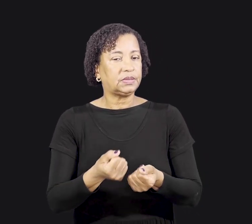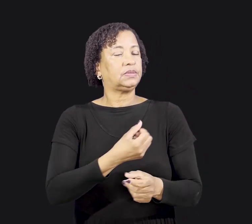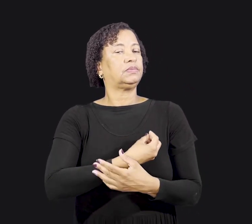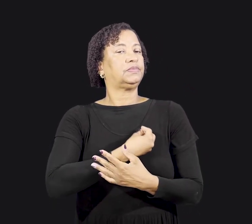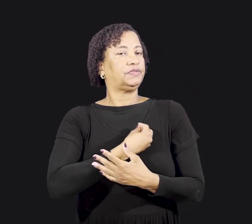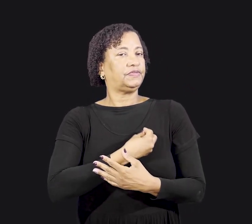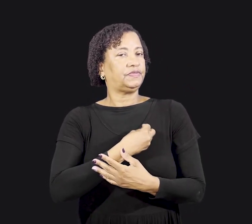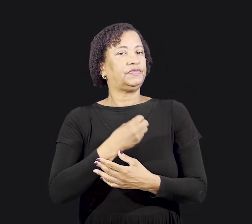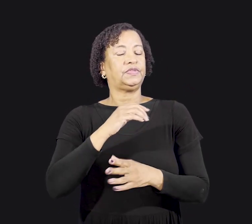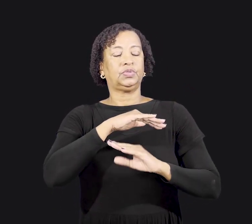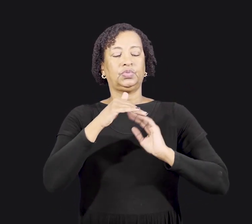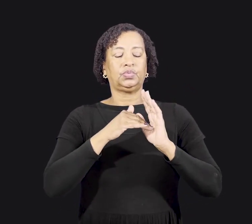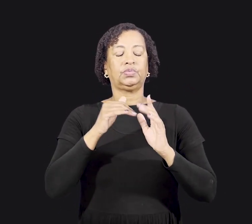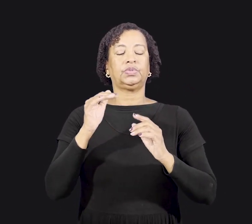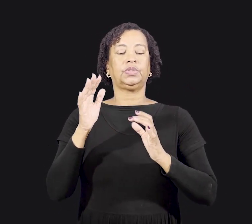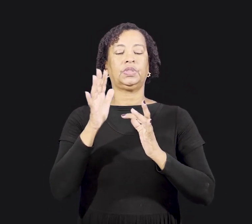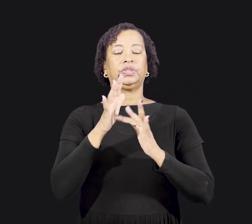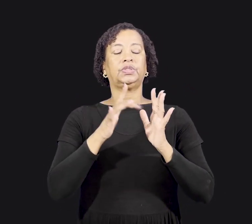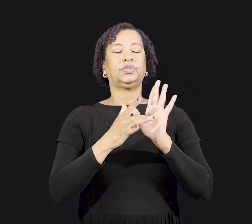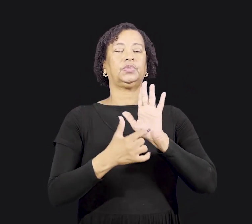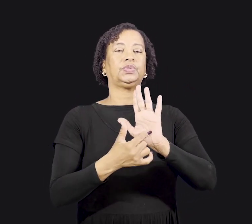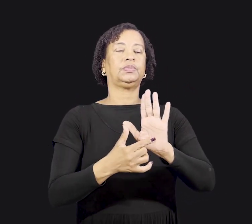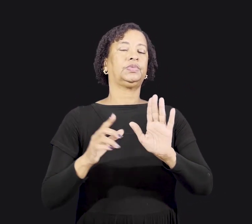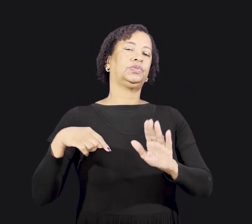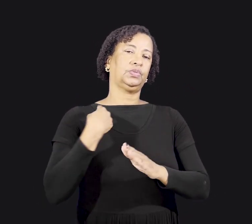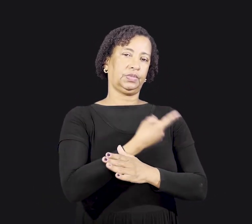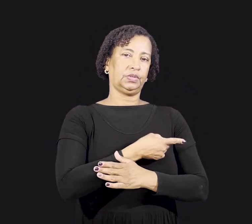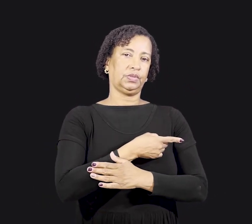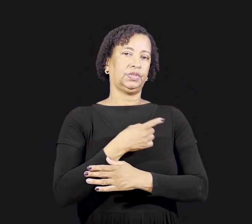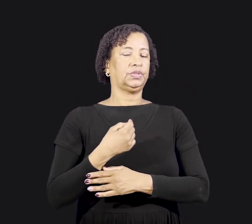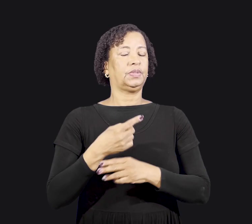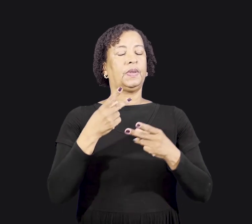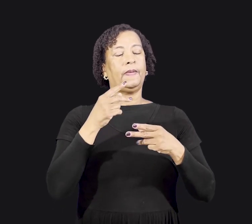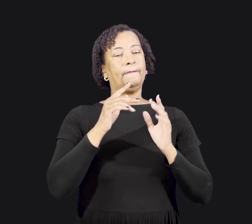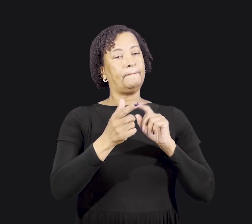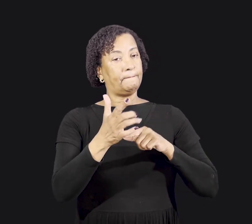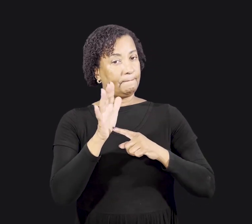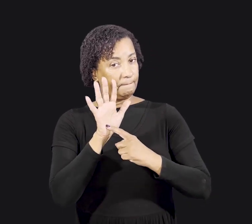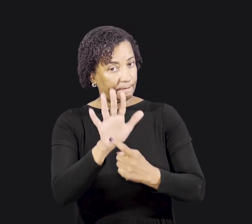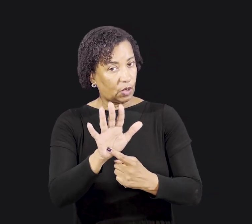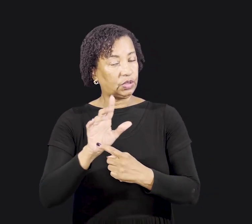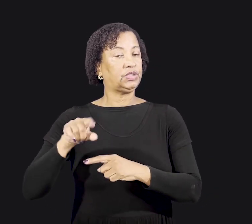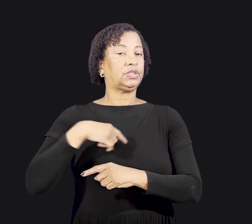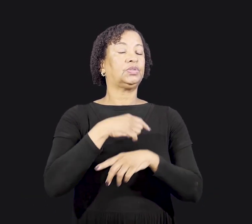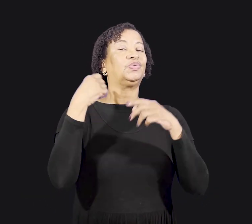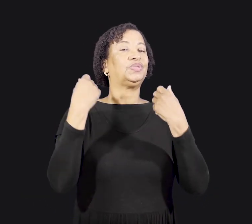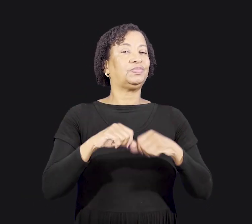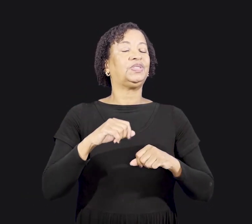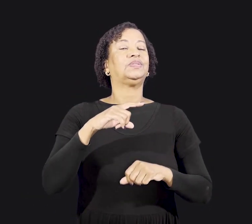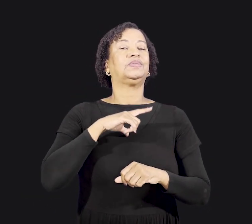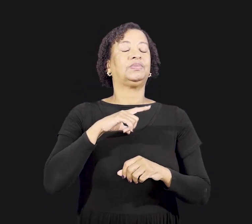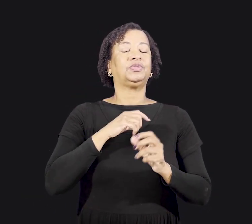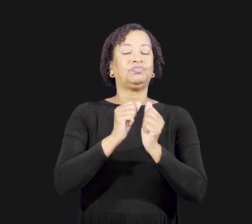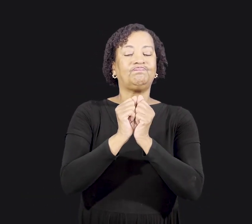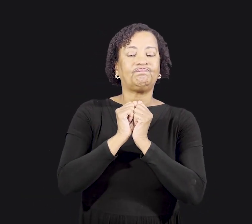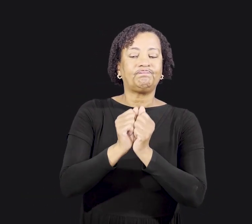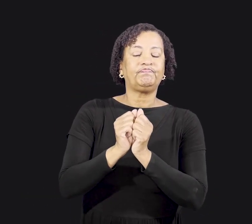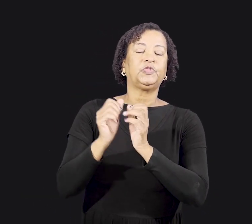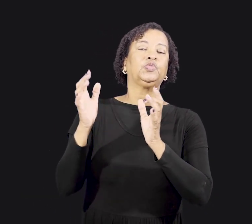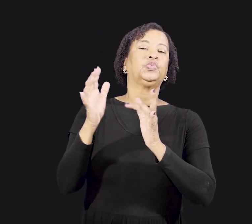vida que Jesus nos apresentou. Essa passagem sugere que temos necessidade de termos sobre nós um jugo com Jesus no serviço do